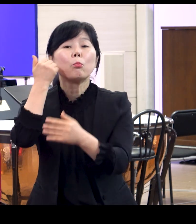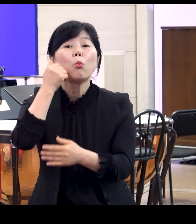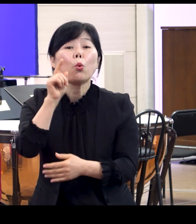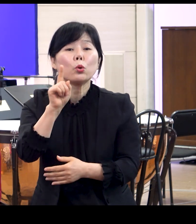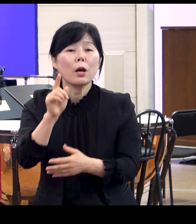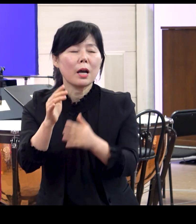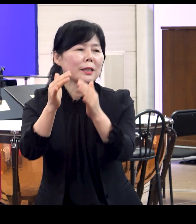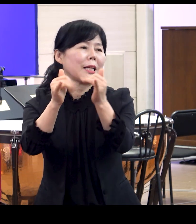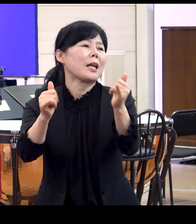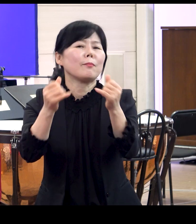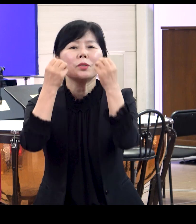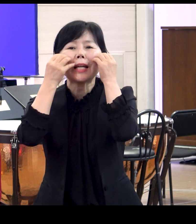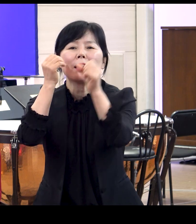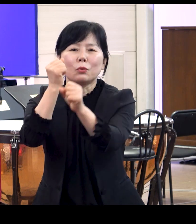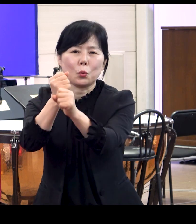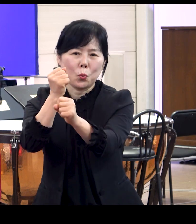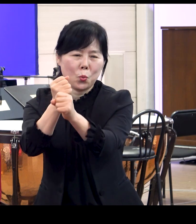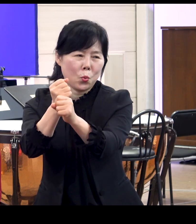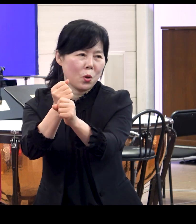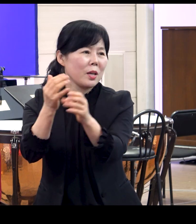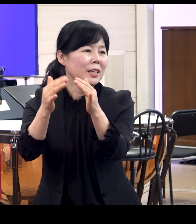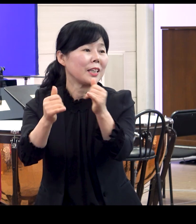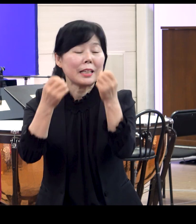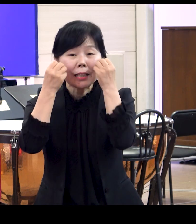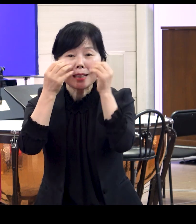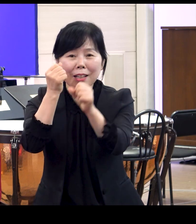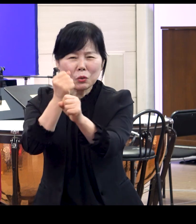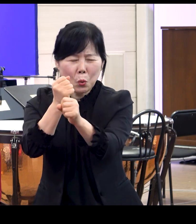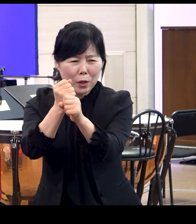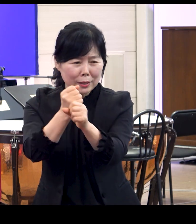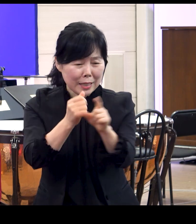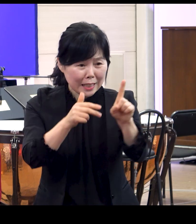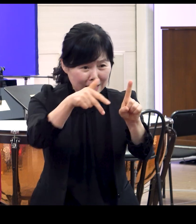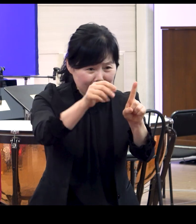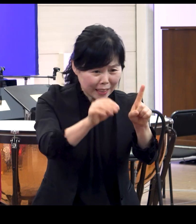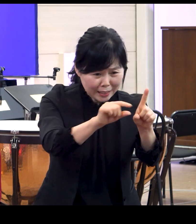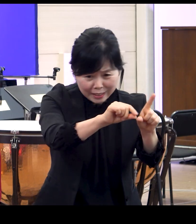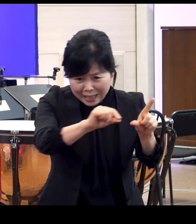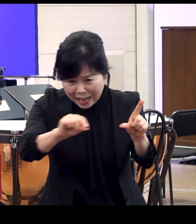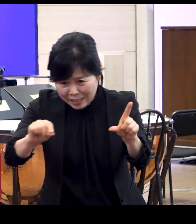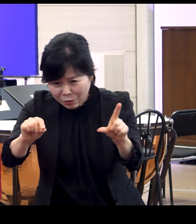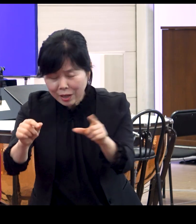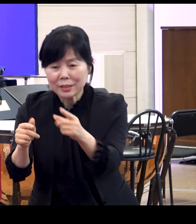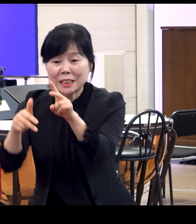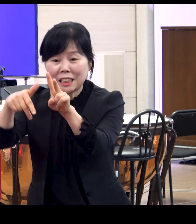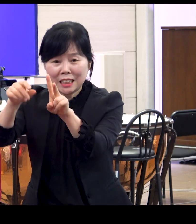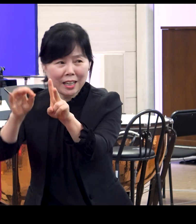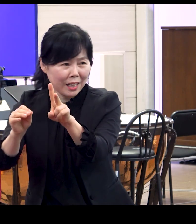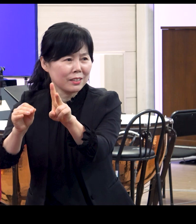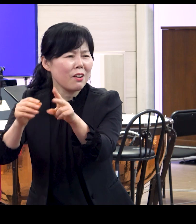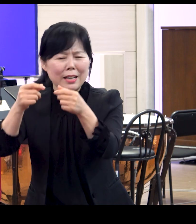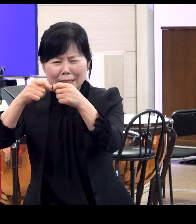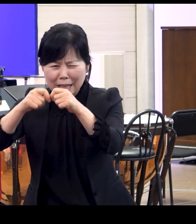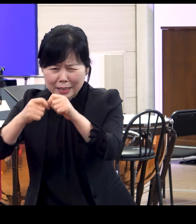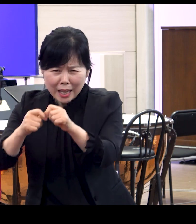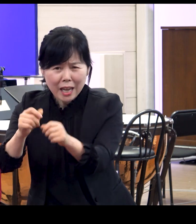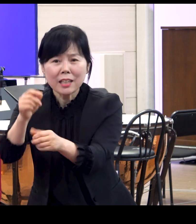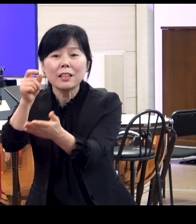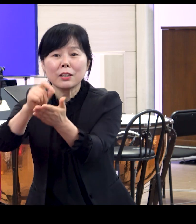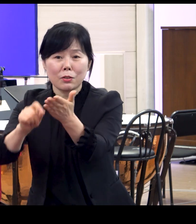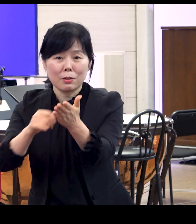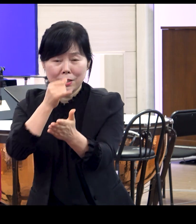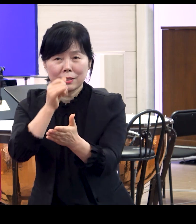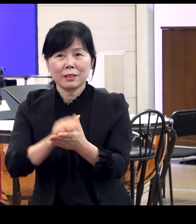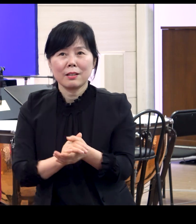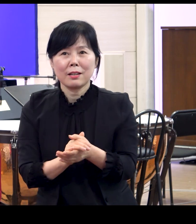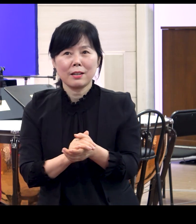부분만을 뽑아서 그것을 자세히 다시 한번 그리면서 창조 이야기를 한 번 더 하고 있어요. 이거 뭐하고 똑같으냐면요, 여러분